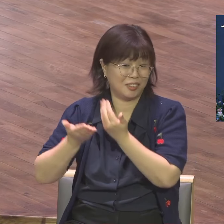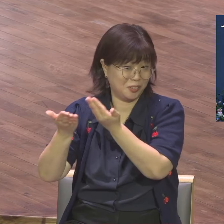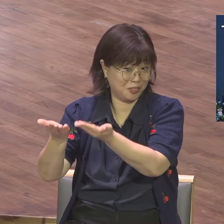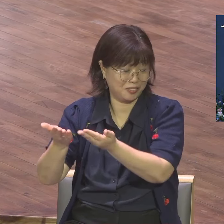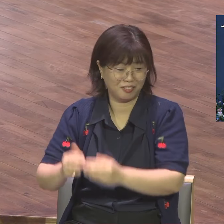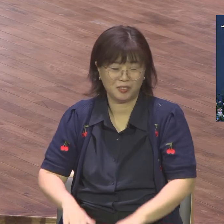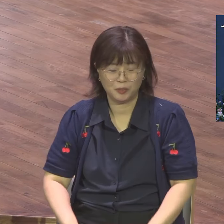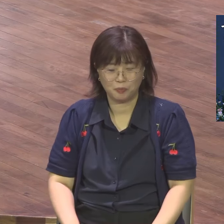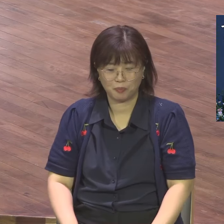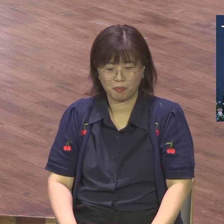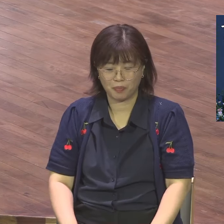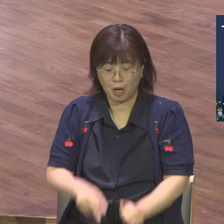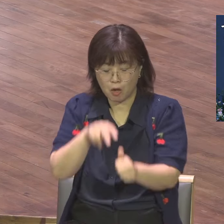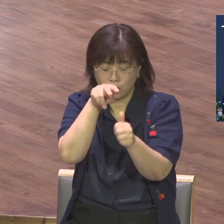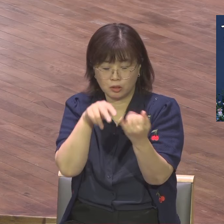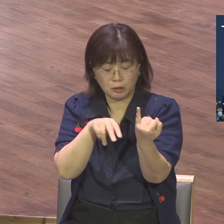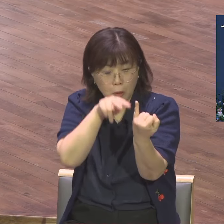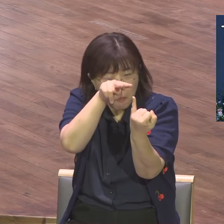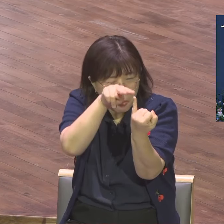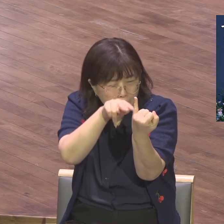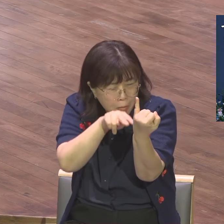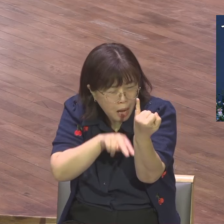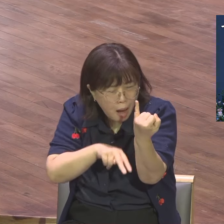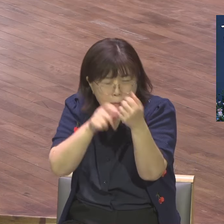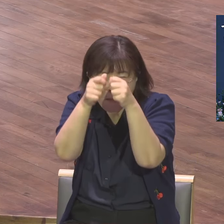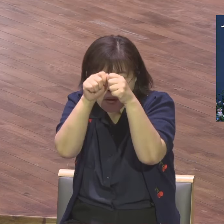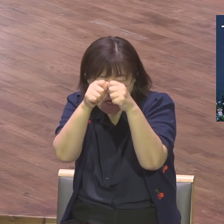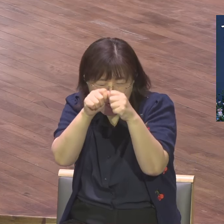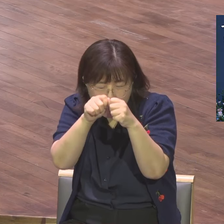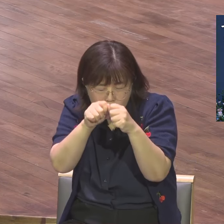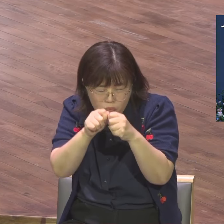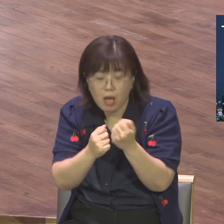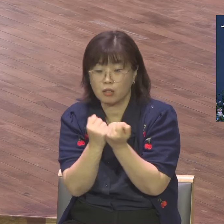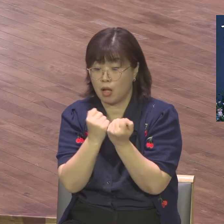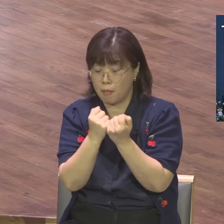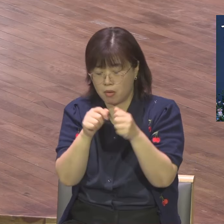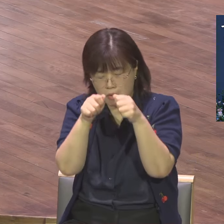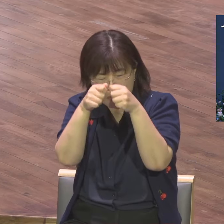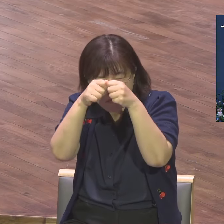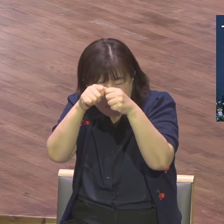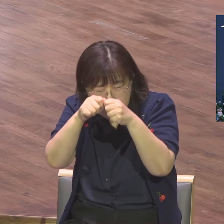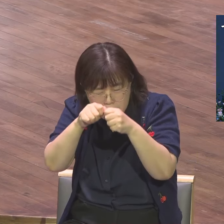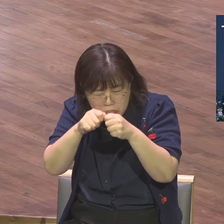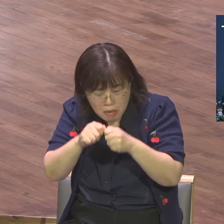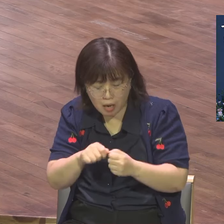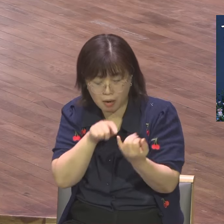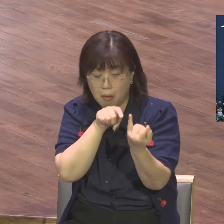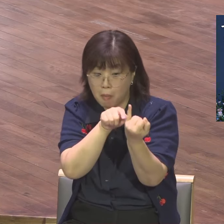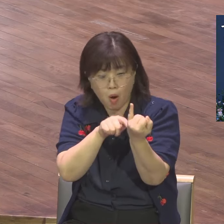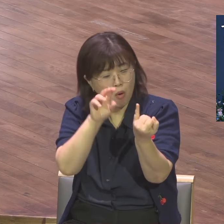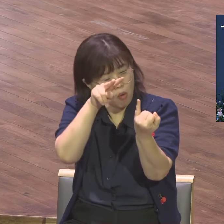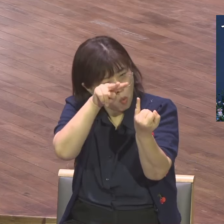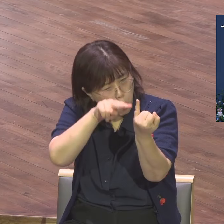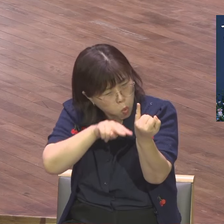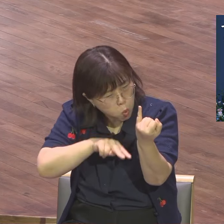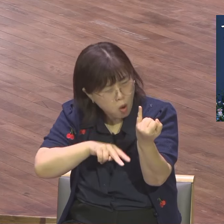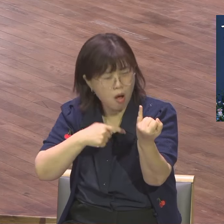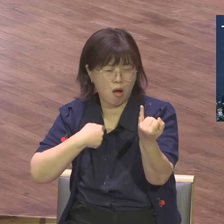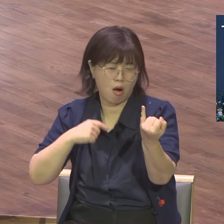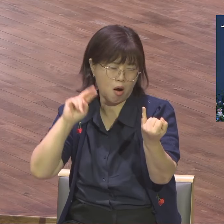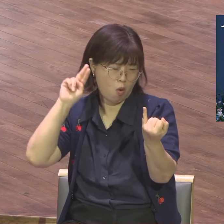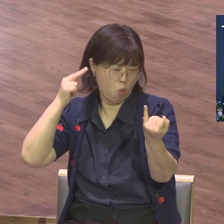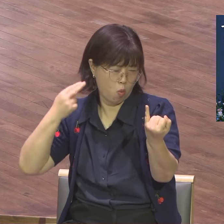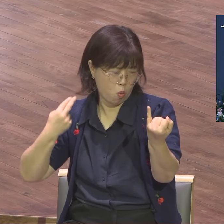더 세밀하게 신체 한 부분을 그렇게 묘사를 하지요. 그리고 여기서 끝난 것이 아니에요. 너를 위하여